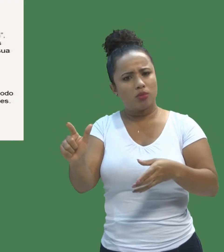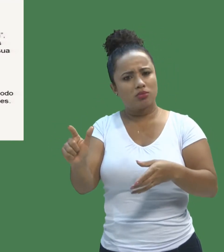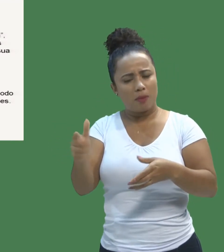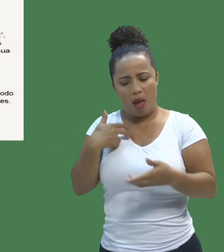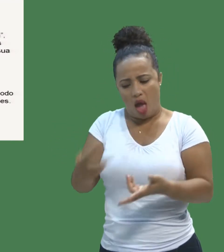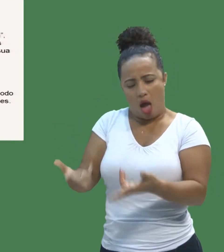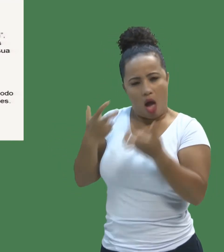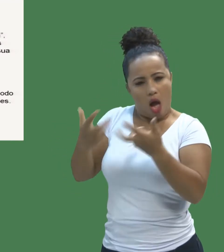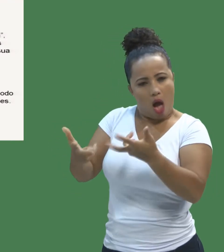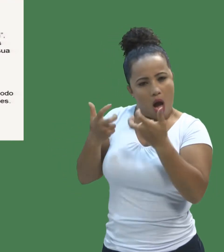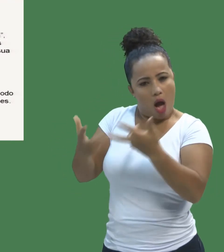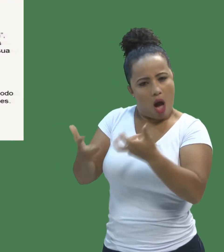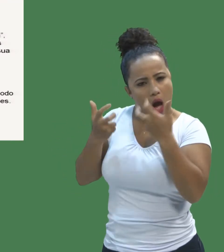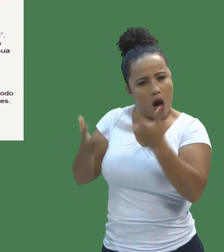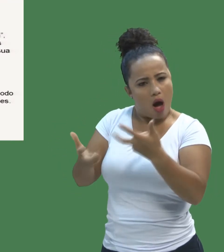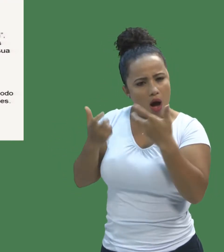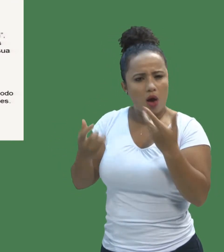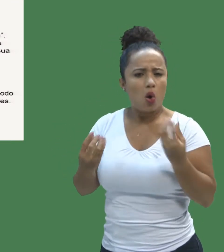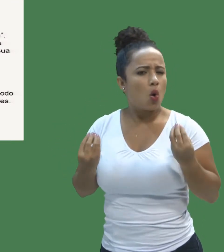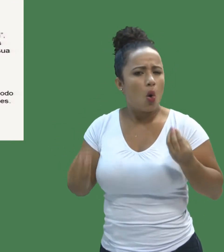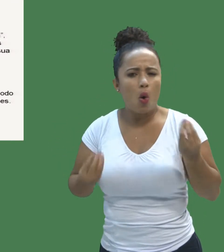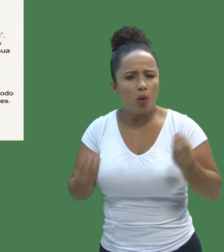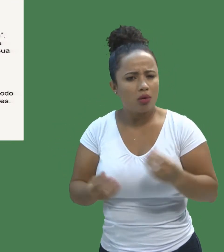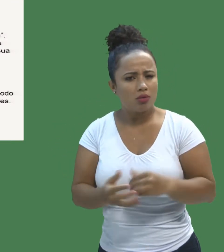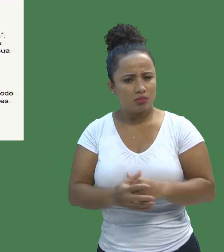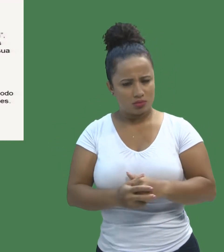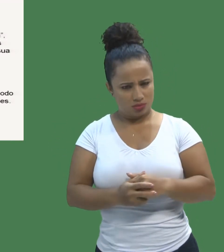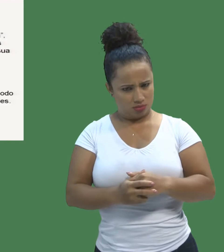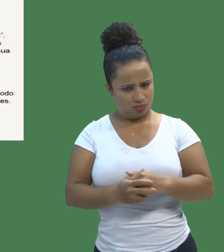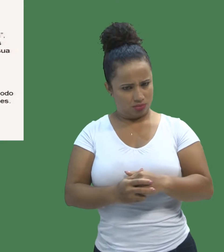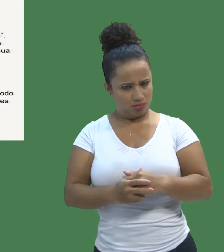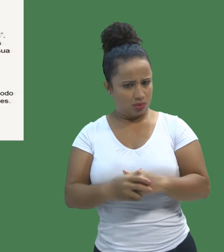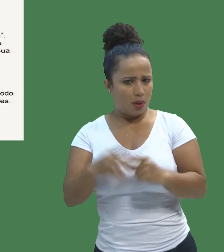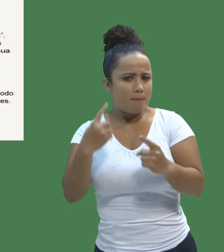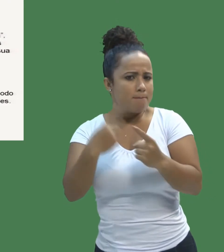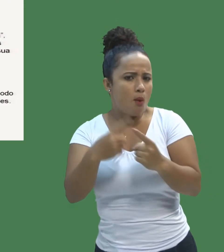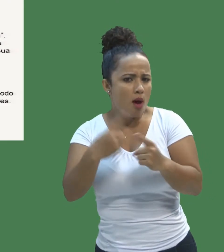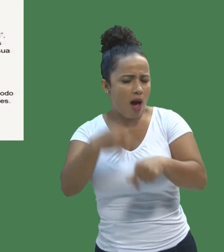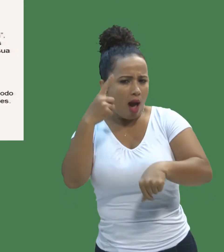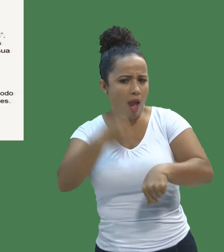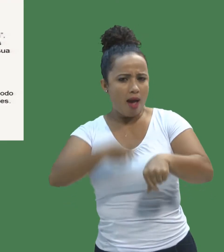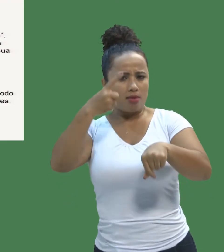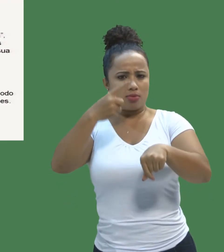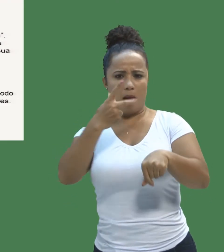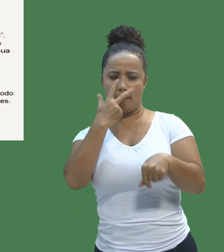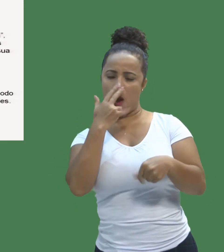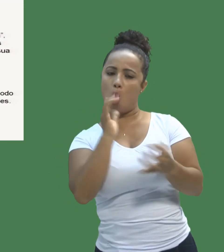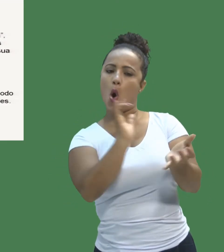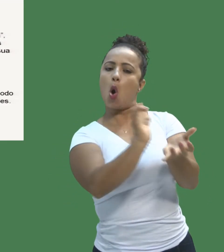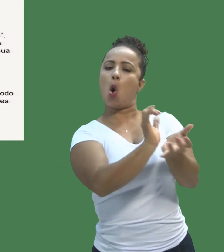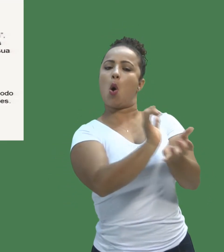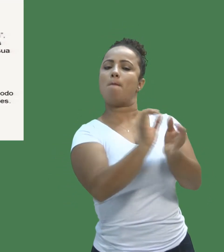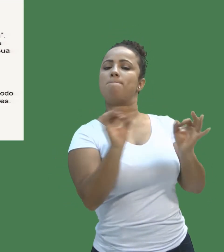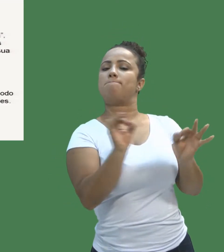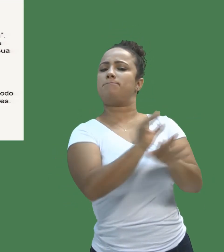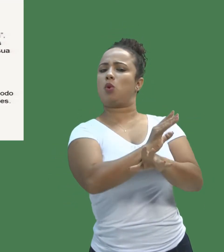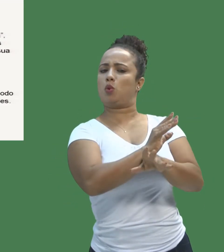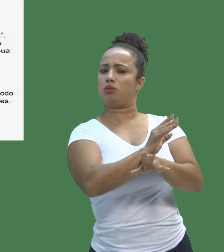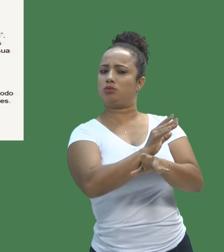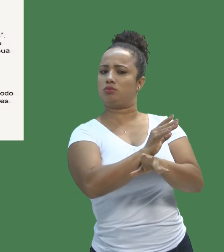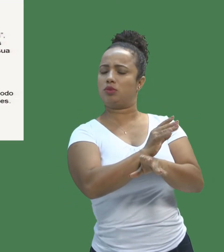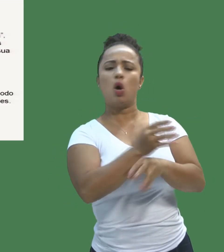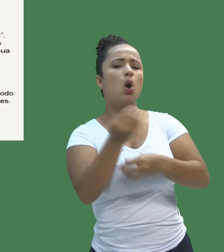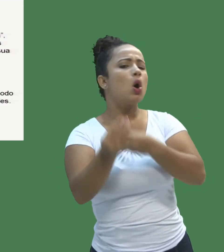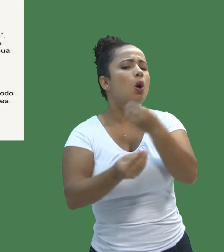vive da exploração e da dominação da outra? Porque uma realidade social é